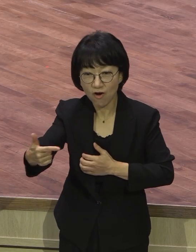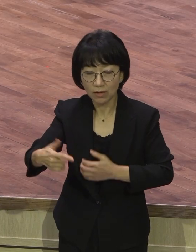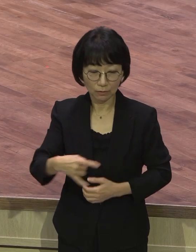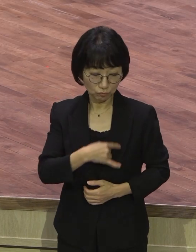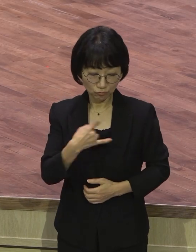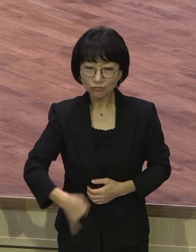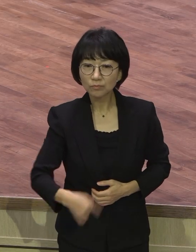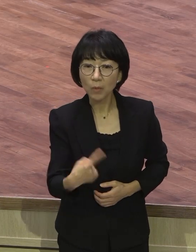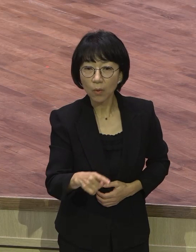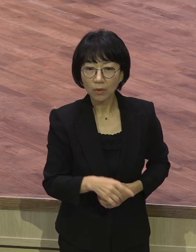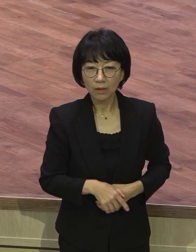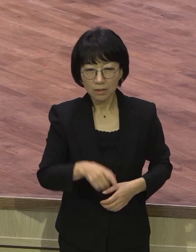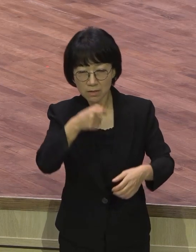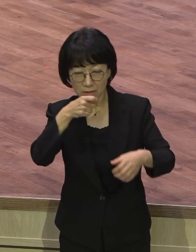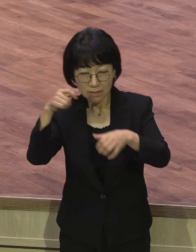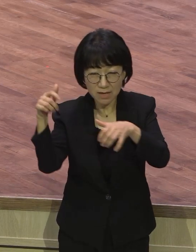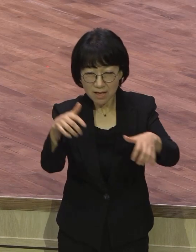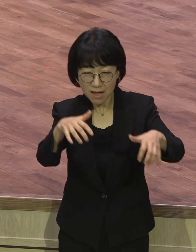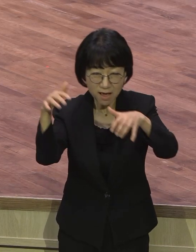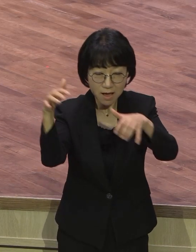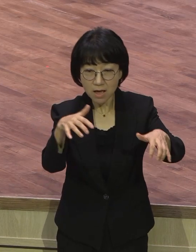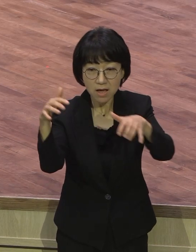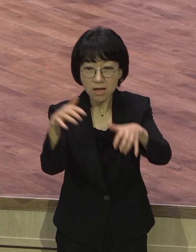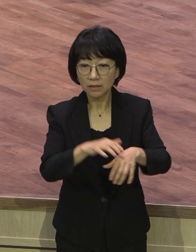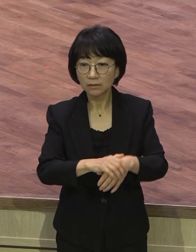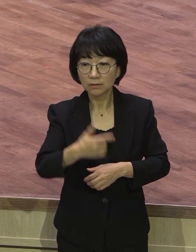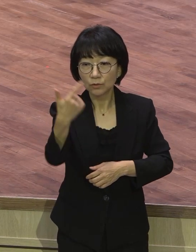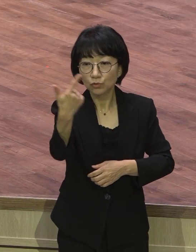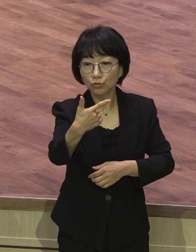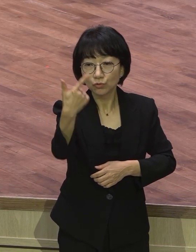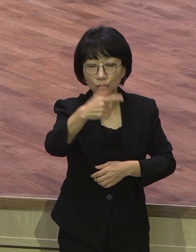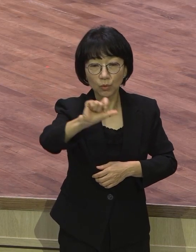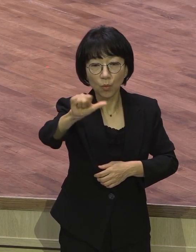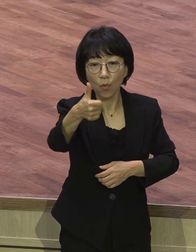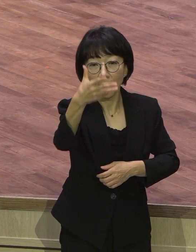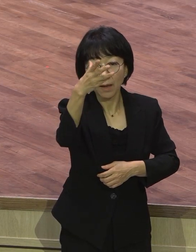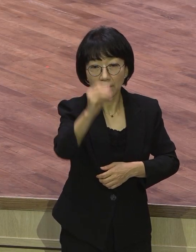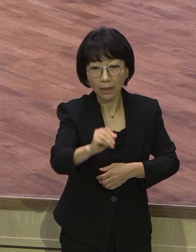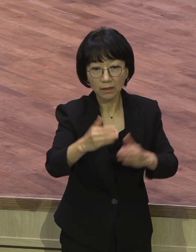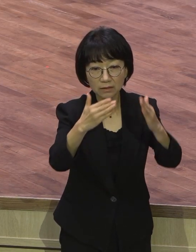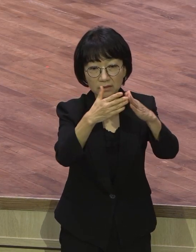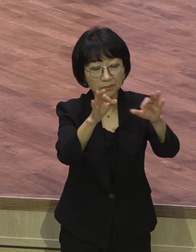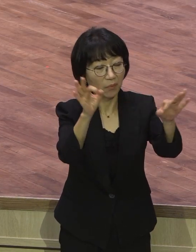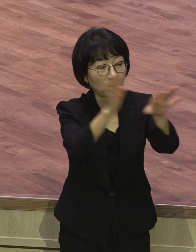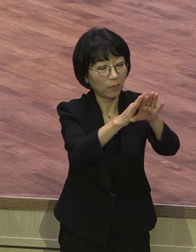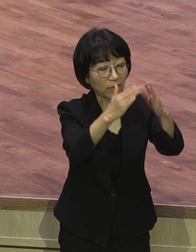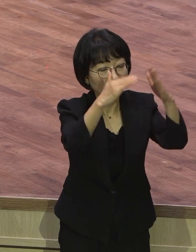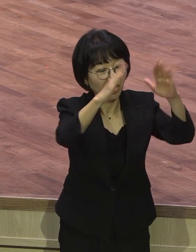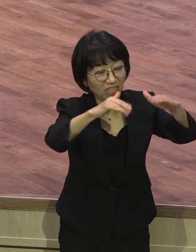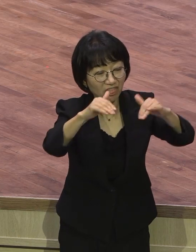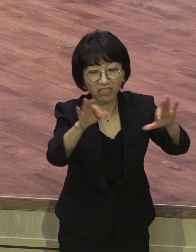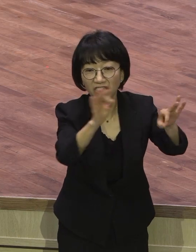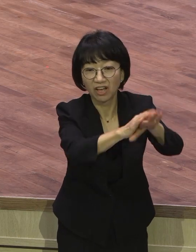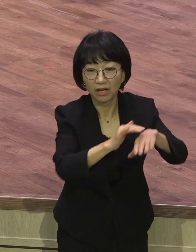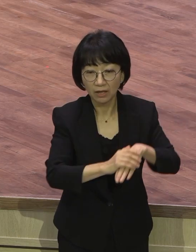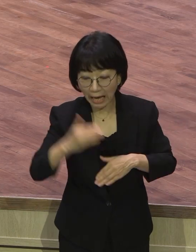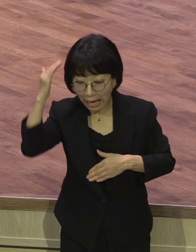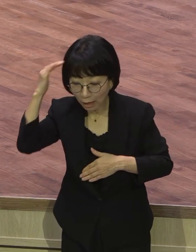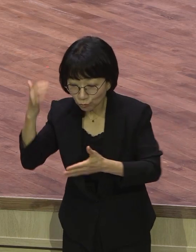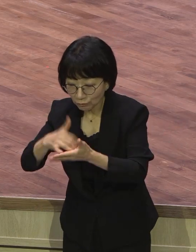중국에는 지금 수혜로 인해서 6,500만 명이 지금 완전히 집을 다 잃었다. 6,500만 명이 우리나라